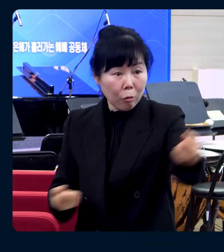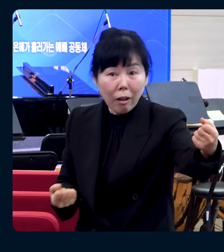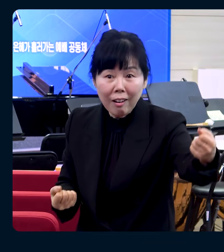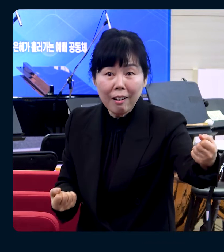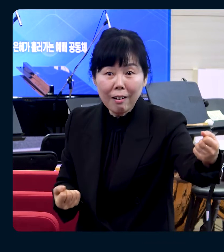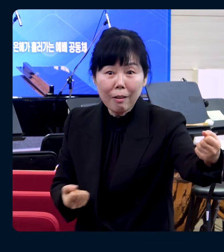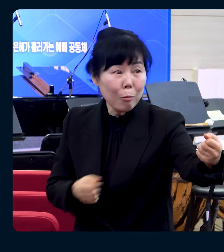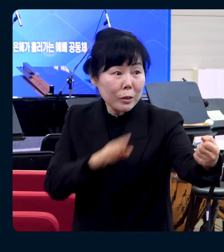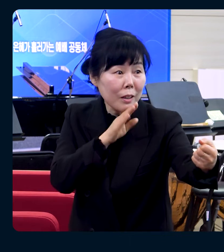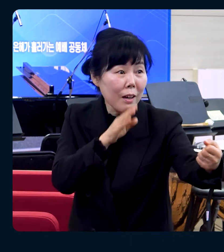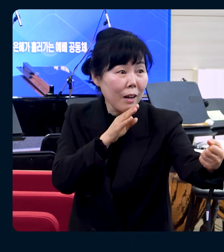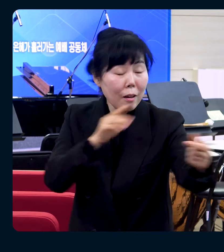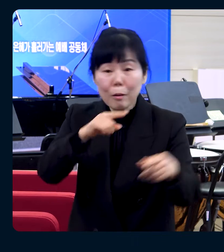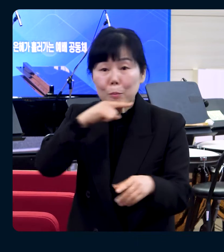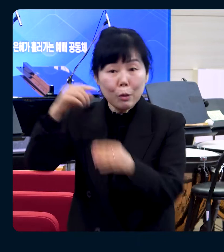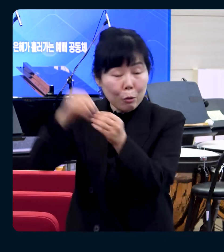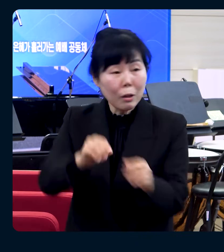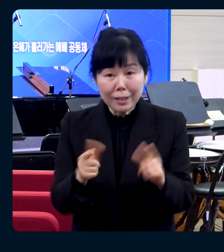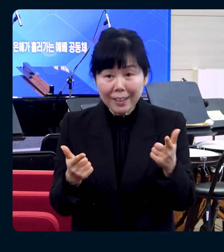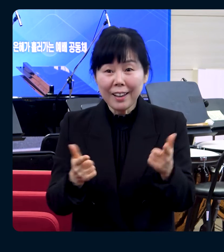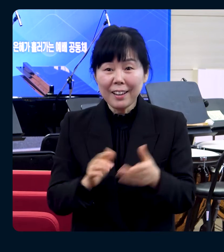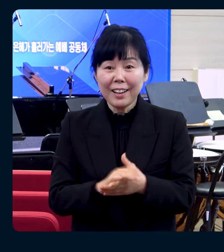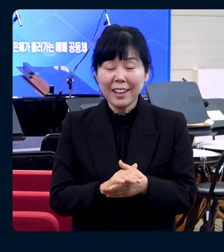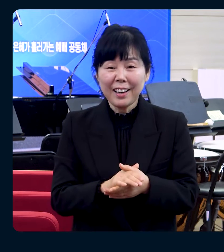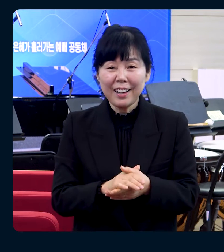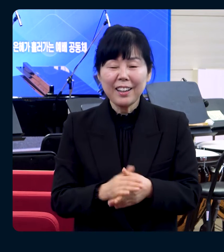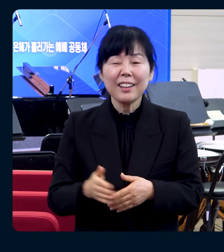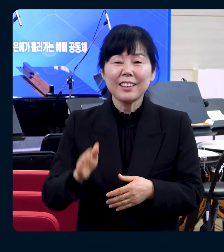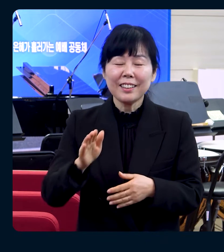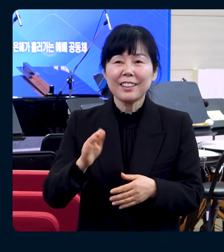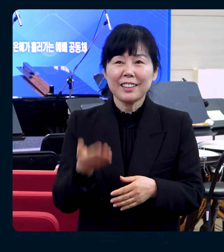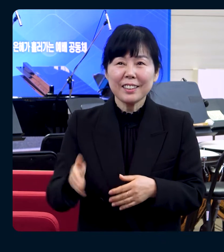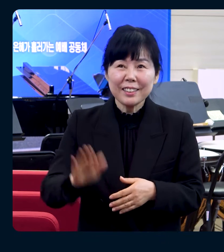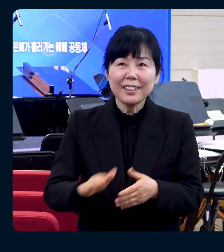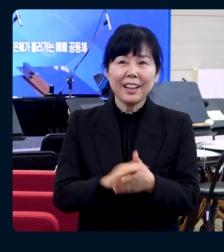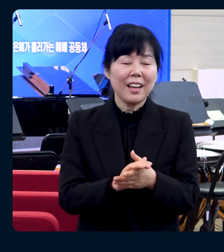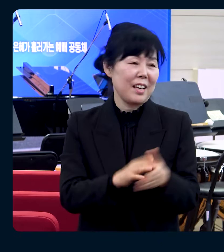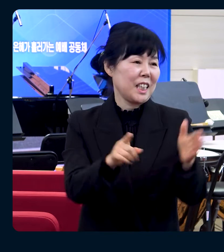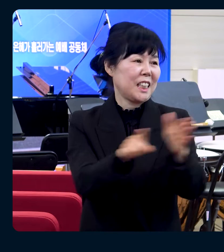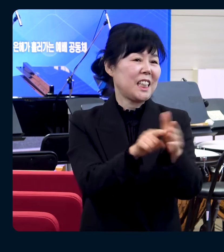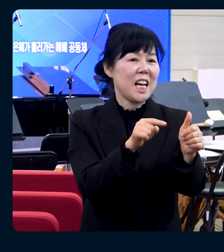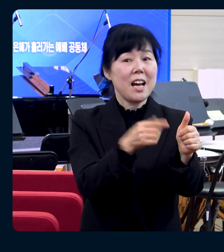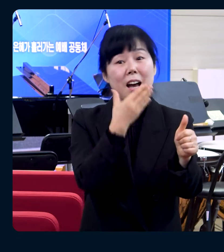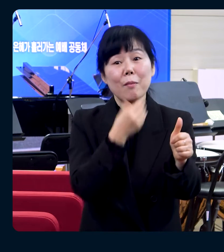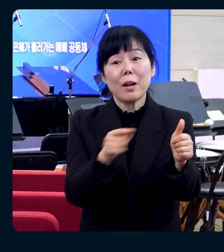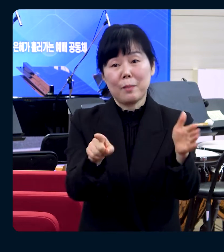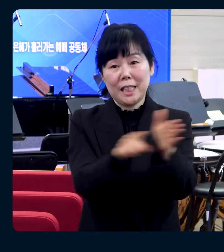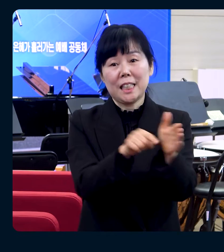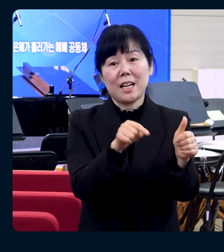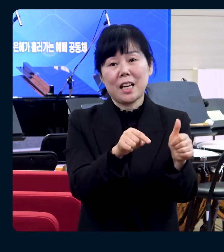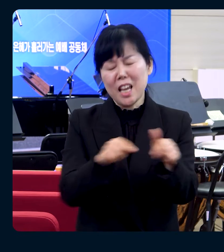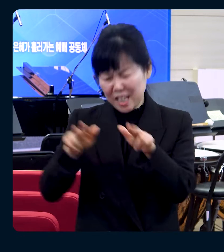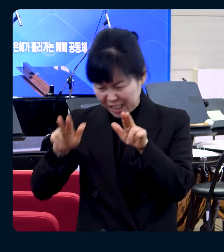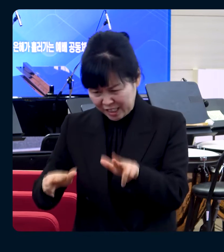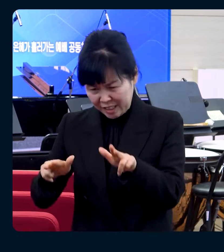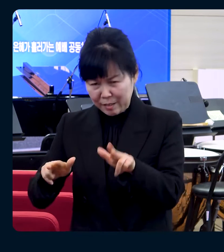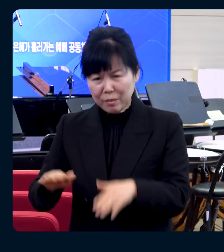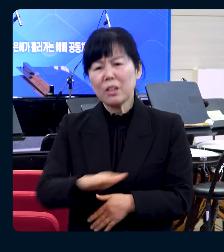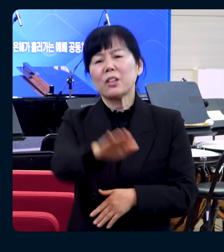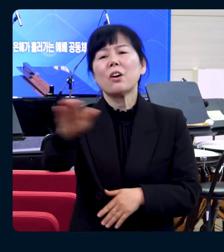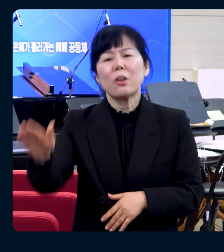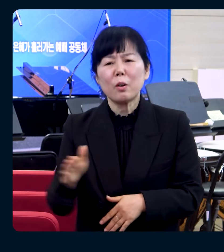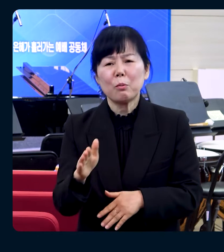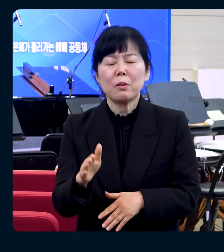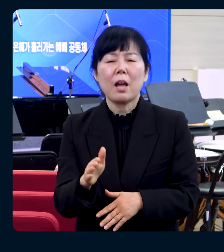그렇죠? 혈통의 조상은 아닙니다. 그럼 뭐냐? 그건 바로 그의 신앙이 지금 우리 신앙의